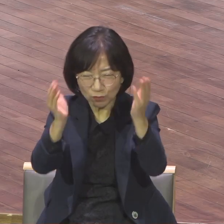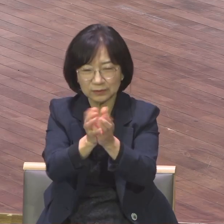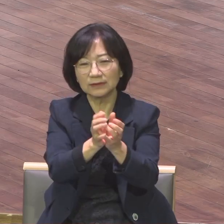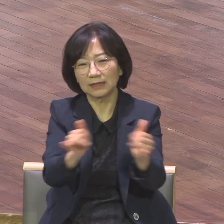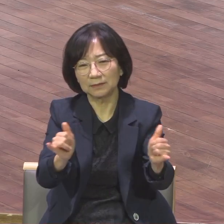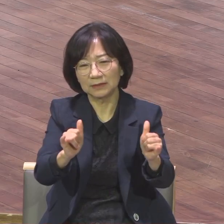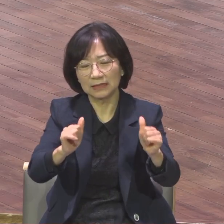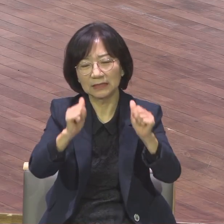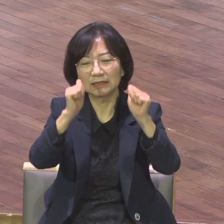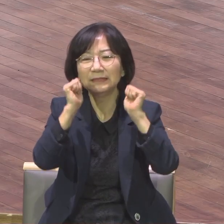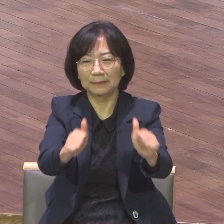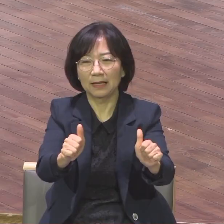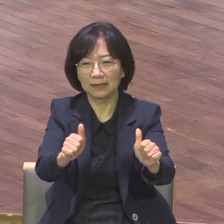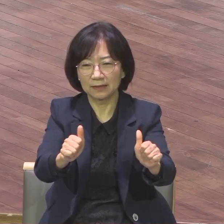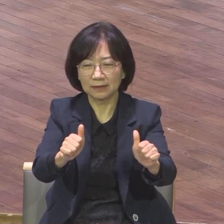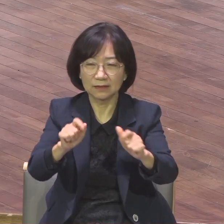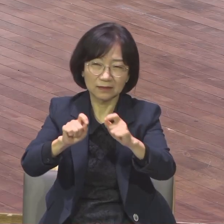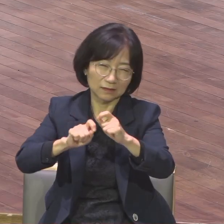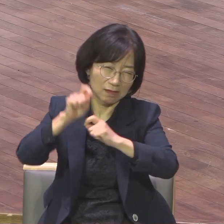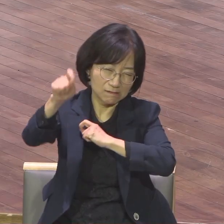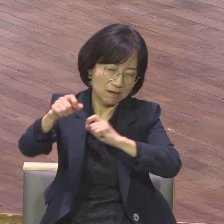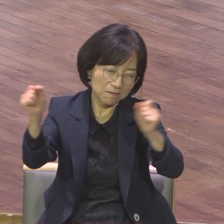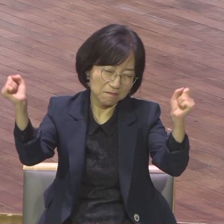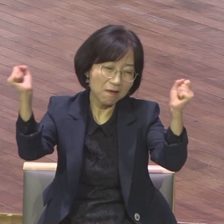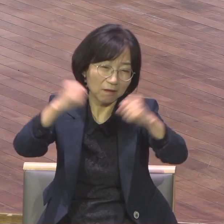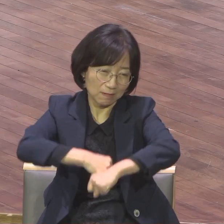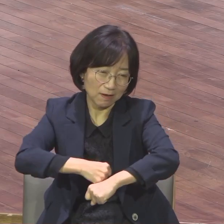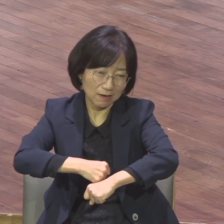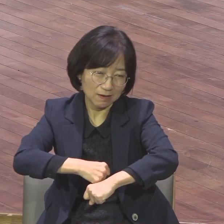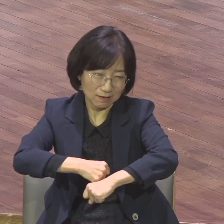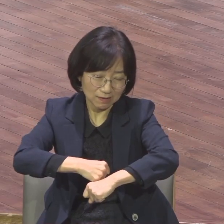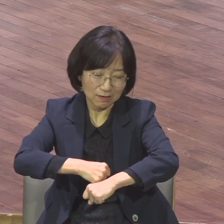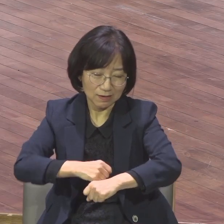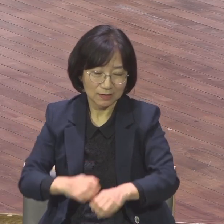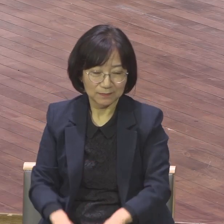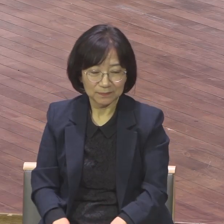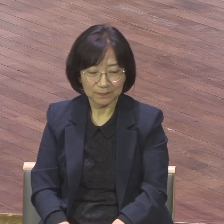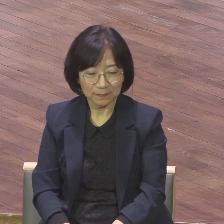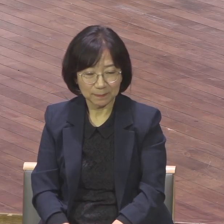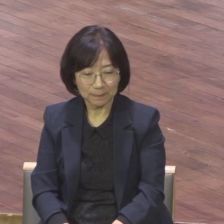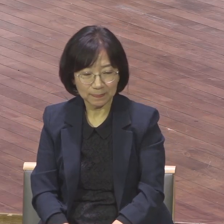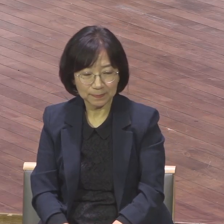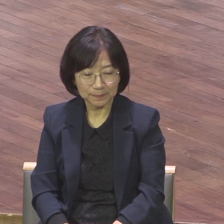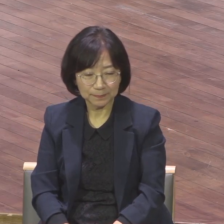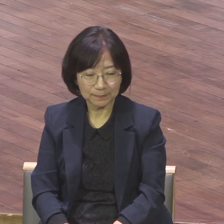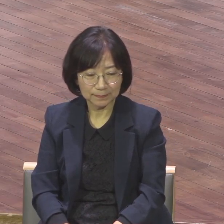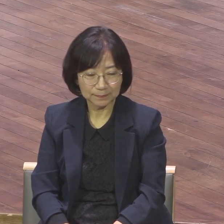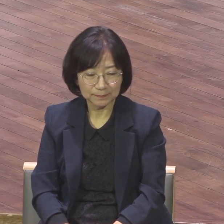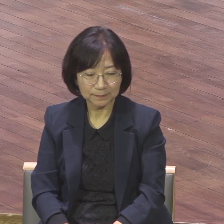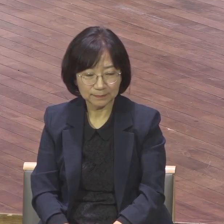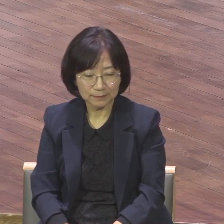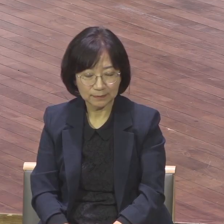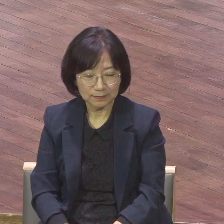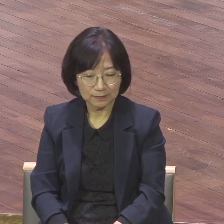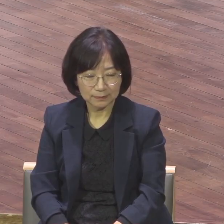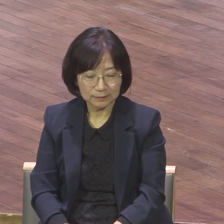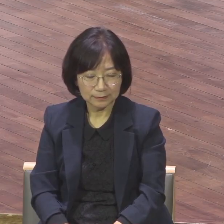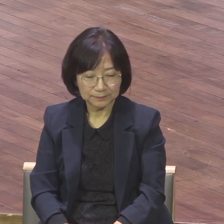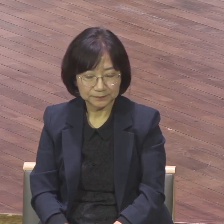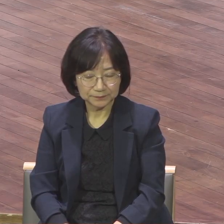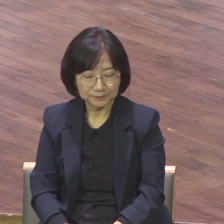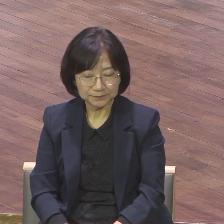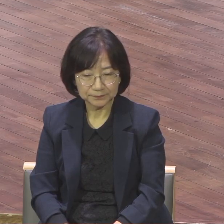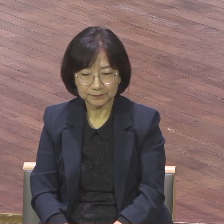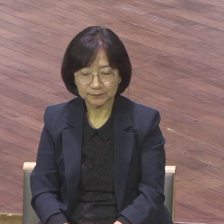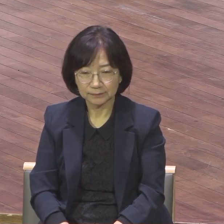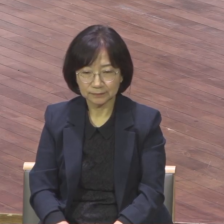받았습니다. 영원한 멸망. 아담 후손은 무조건 영원한 멸망. 가만히 있으면 그냥 가요.